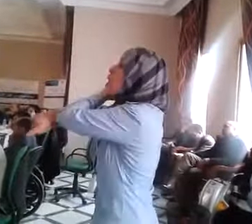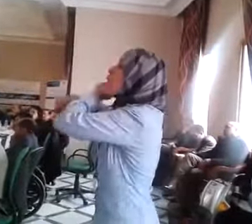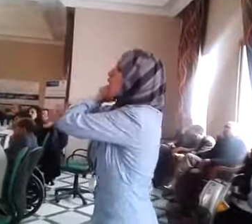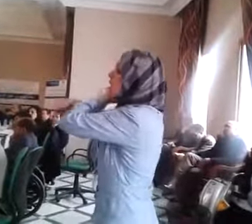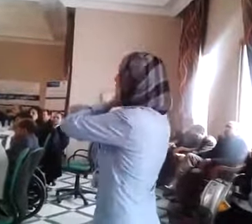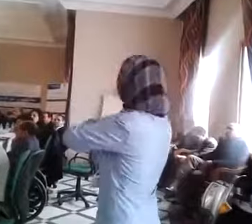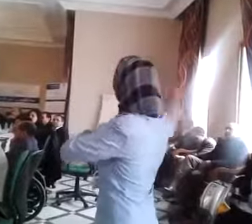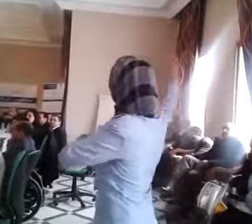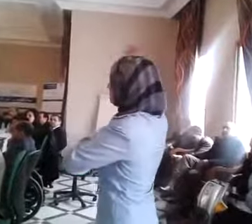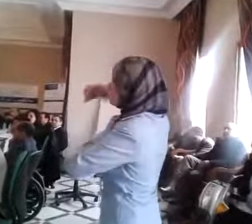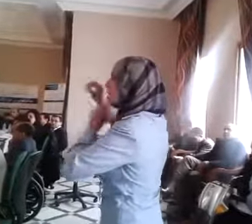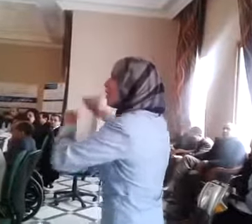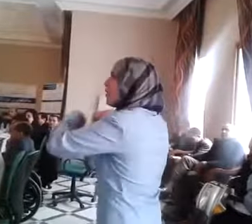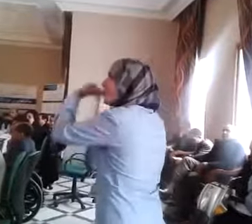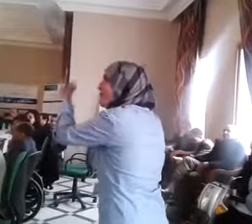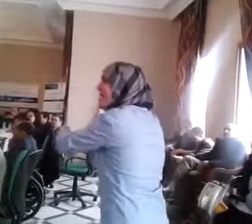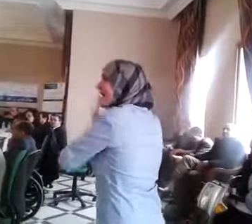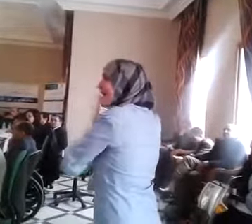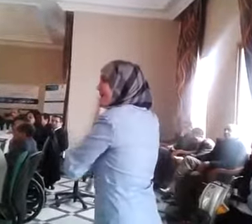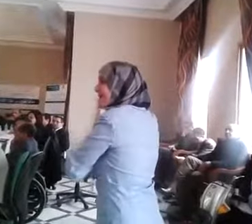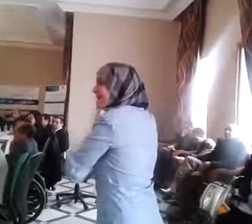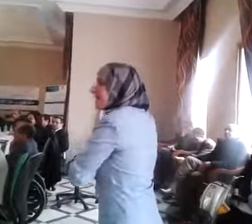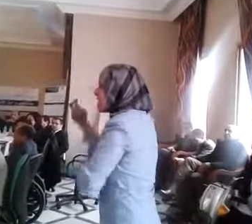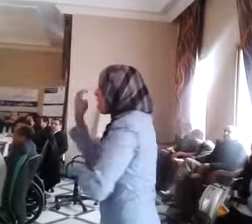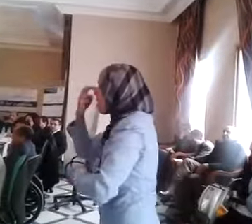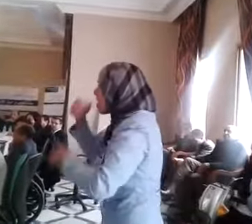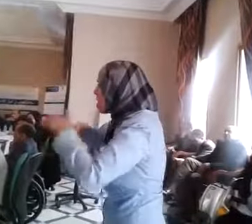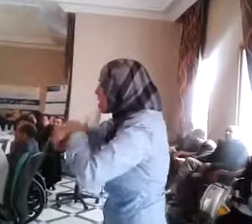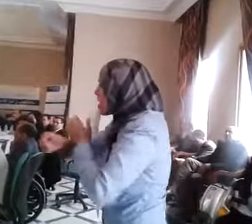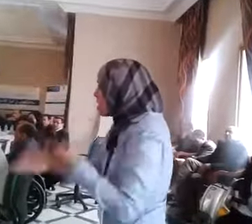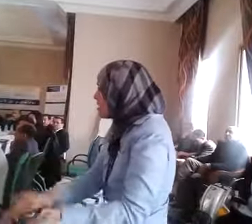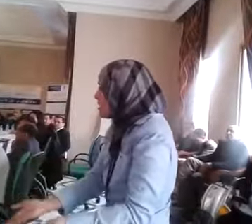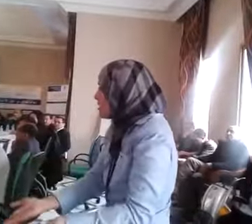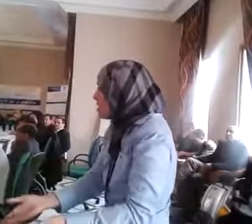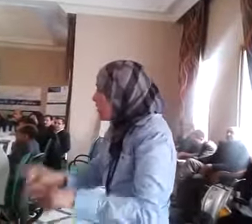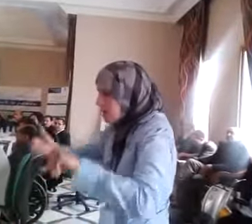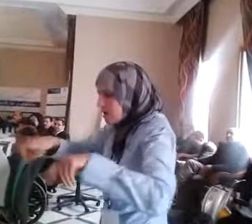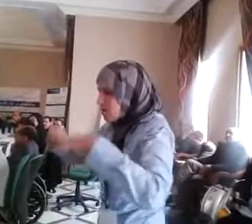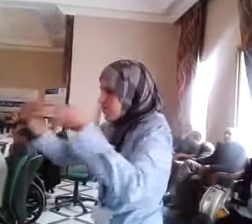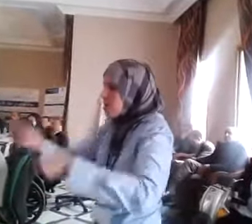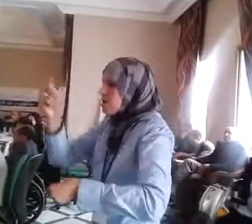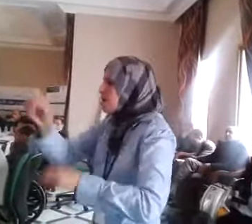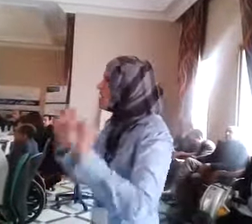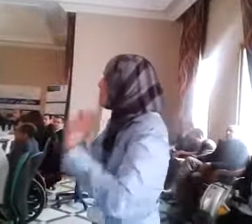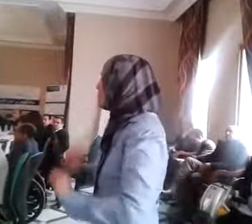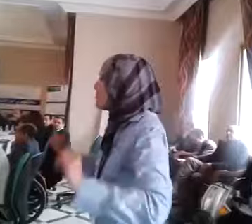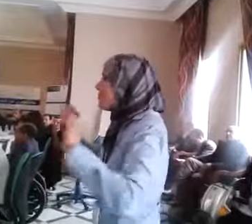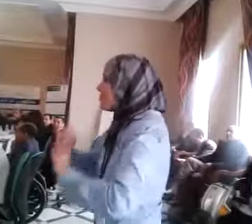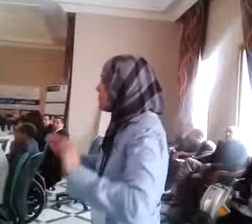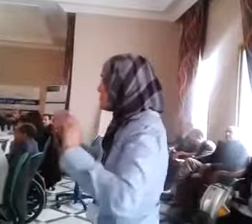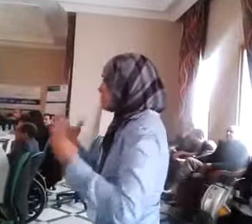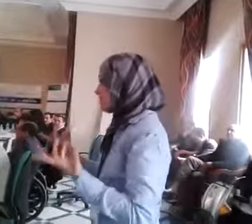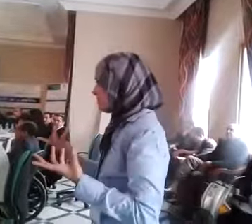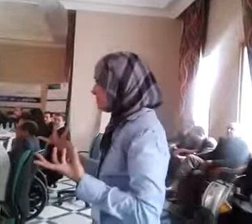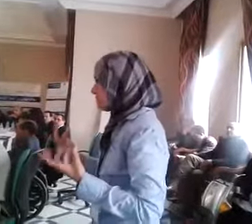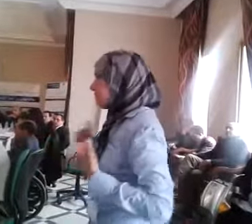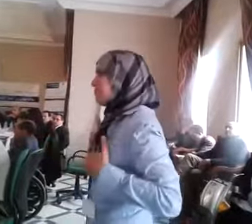الاجتماعية إذن ما زل كان عائل وكذلك من إشكالية للتنقل لبراقز اللي بيدو